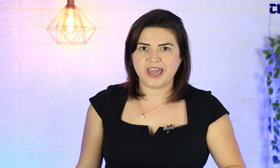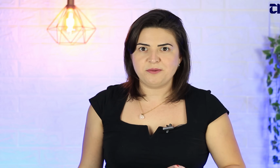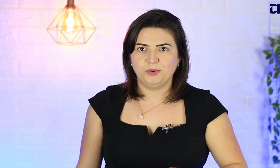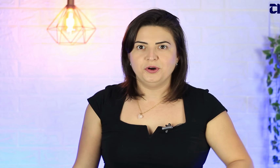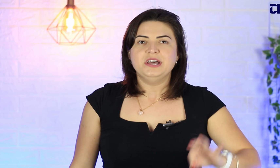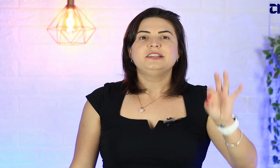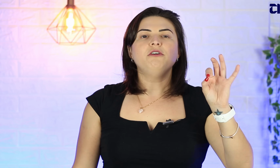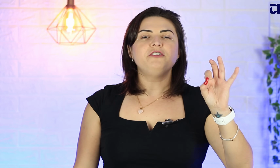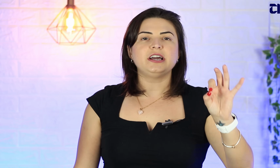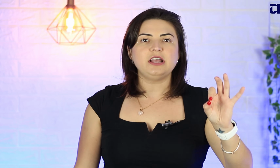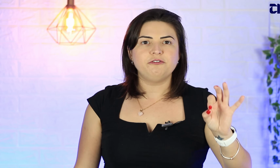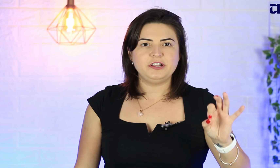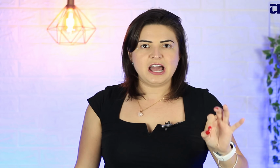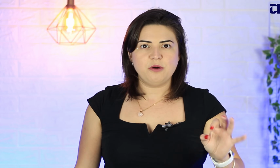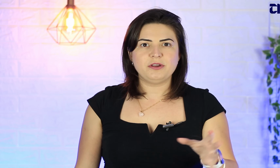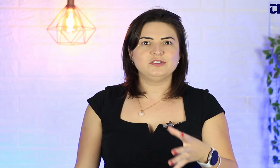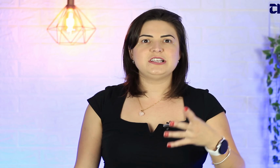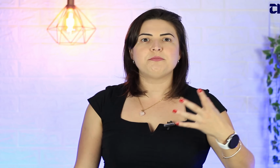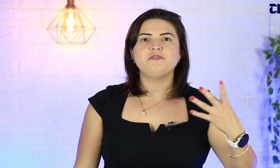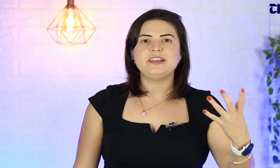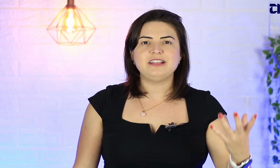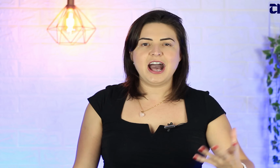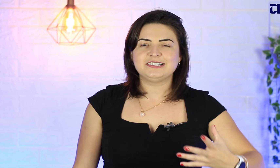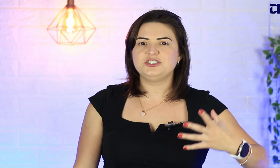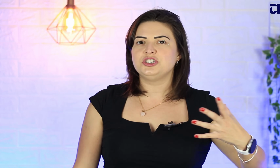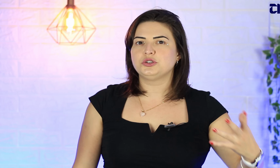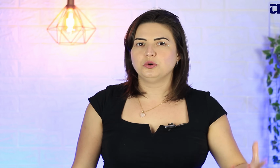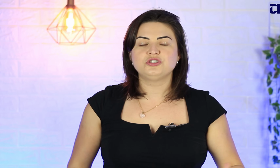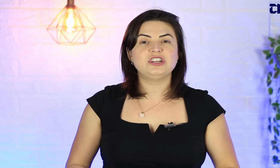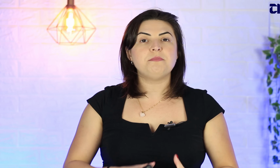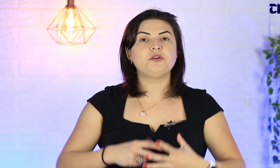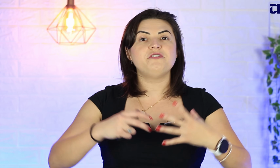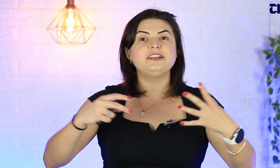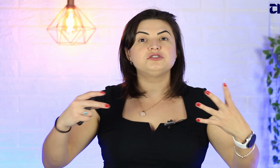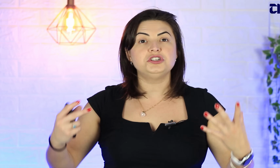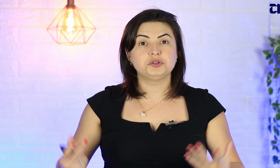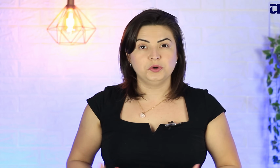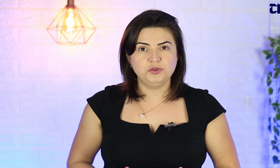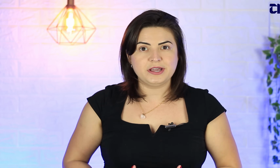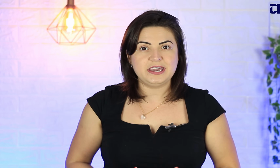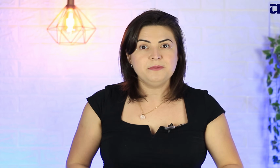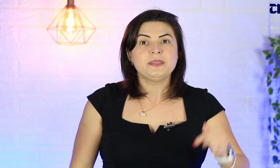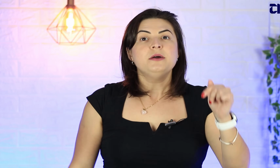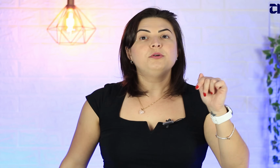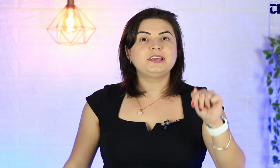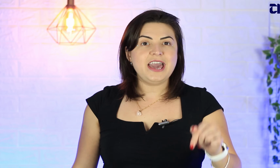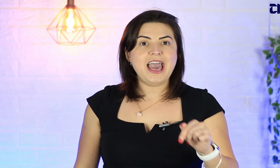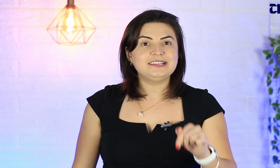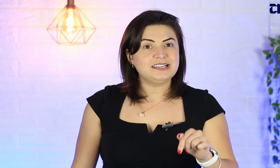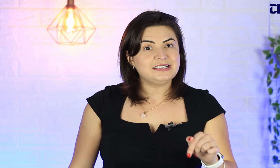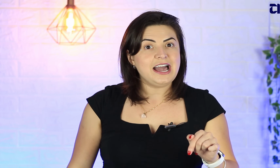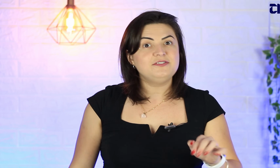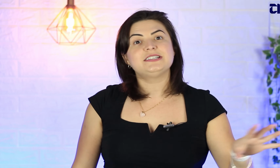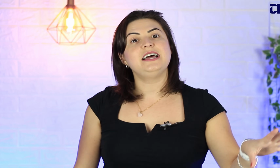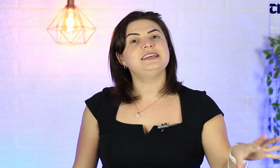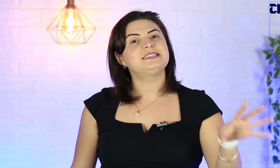tempo. Então, fica até o final pra você aproveitar, assistir tudo, tirar proveito de tudo aqui, porque essas lives, elas